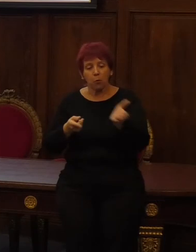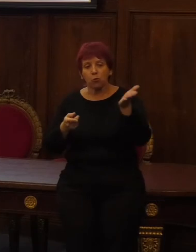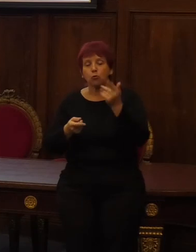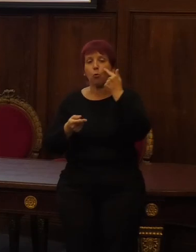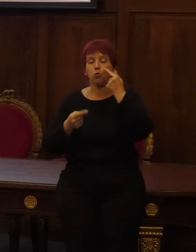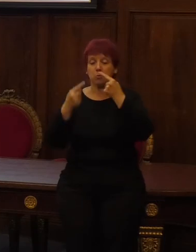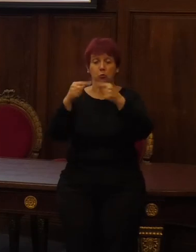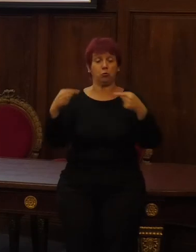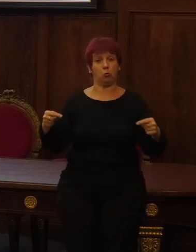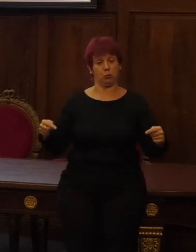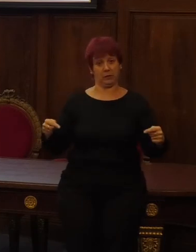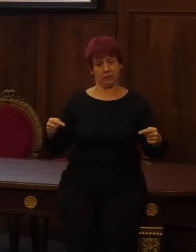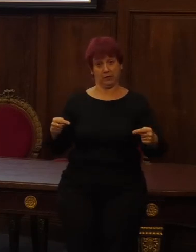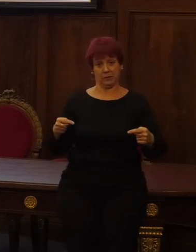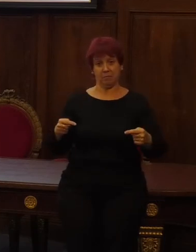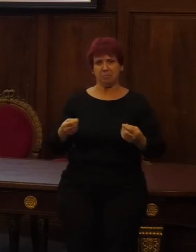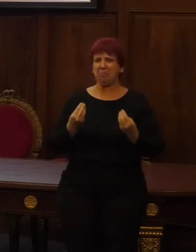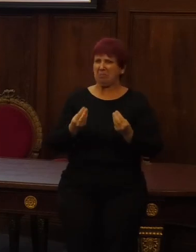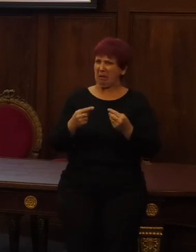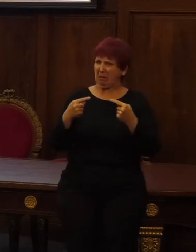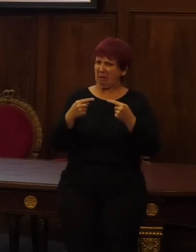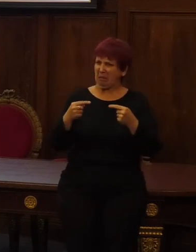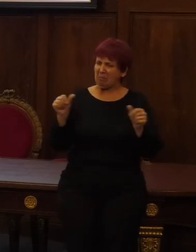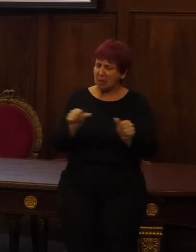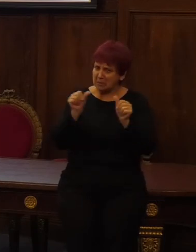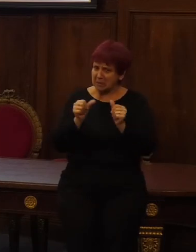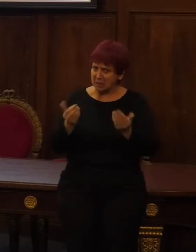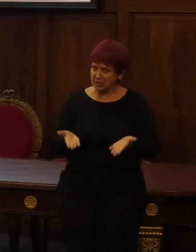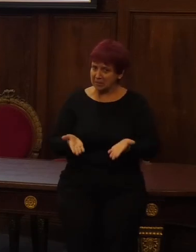producir conocimientos. ¿Qué hacíamos?